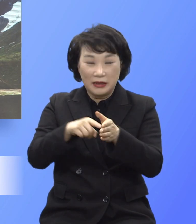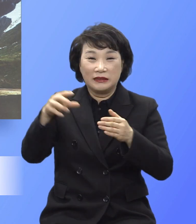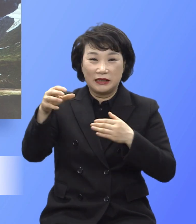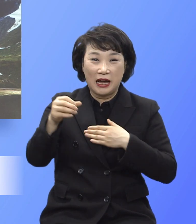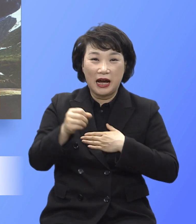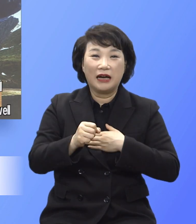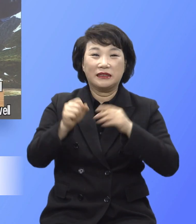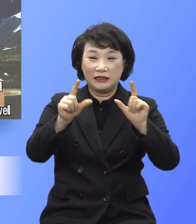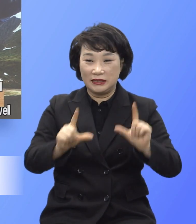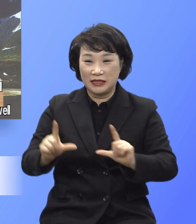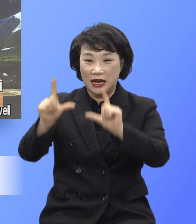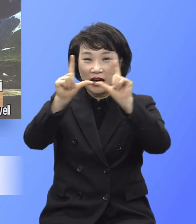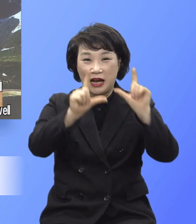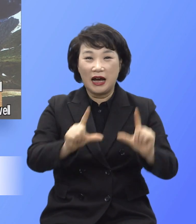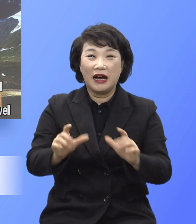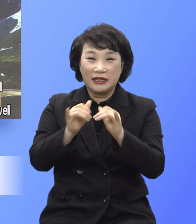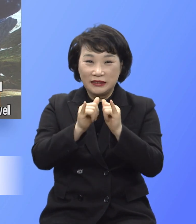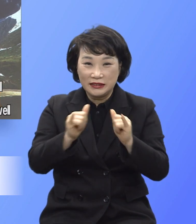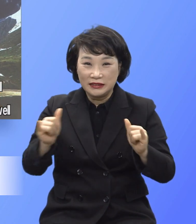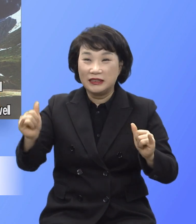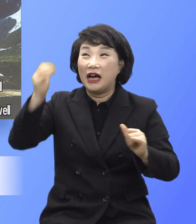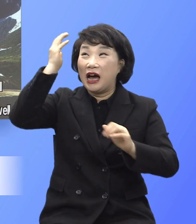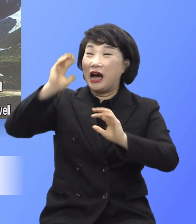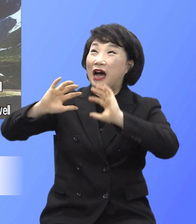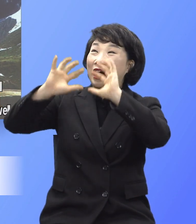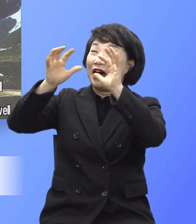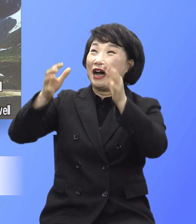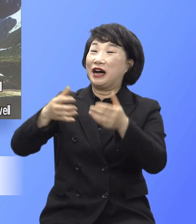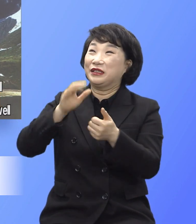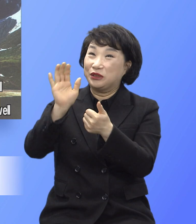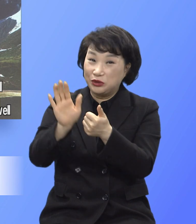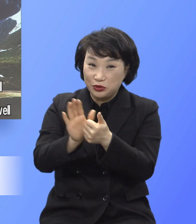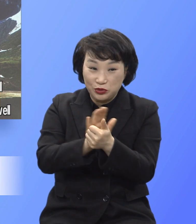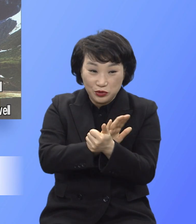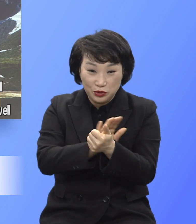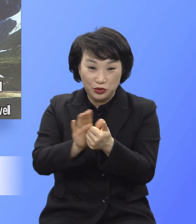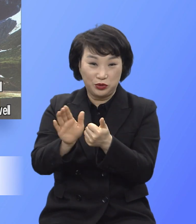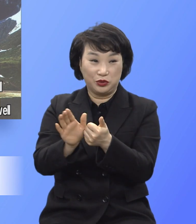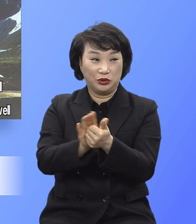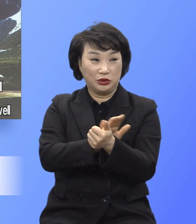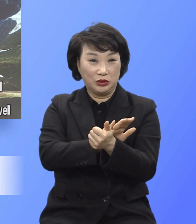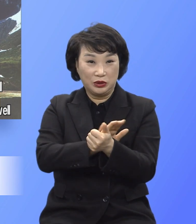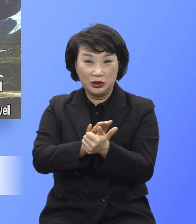믿음으로 사는 자는 하늘